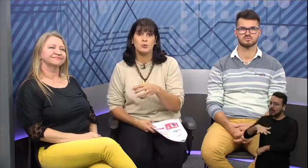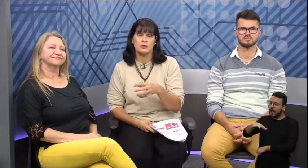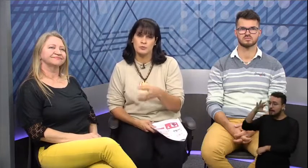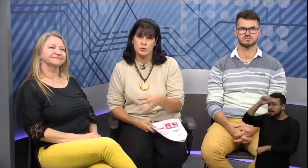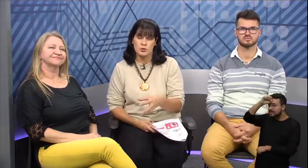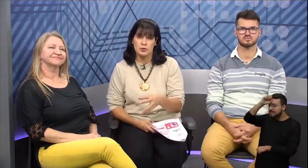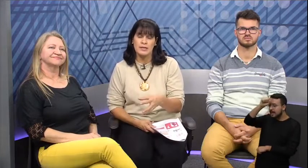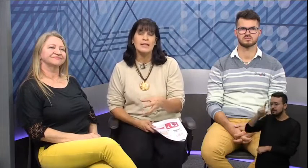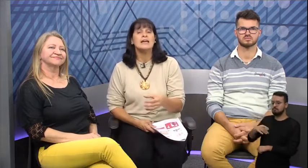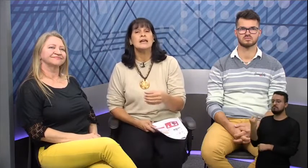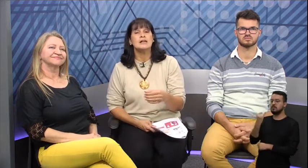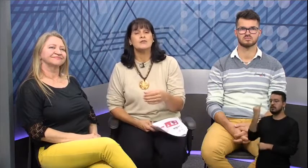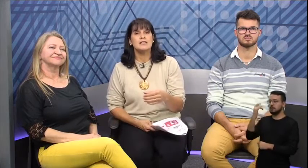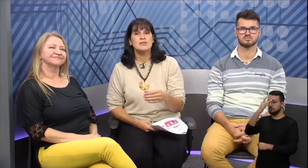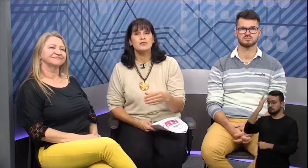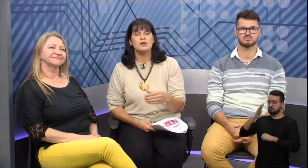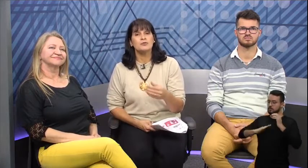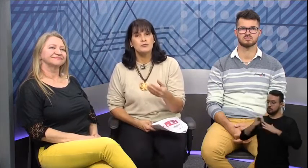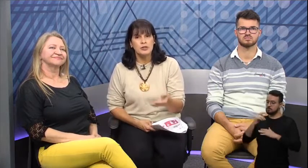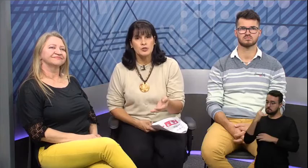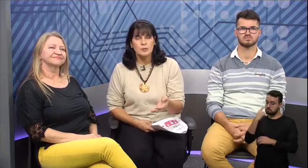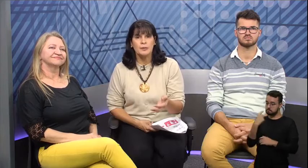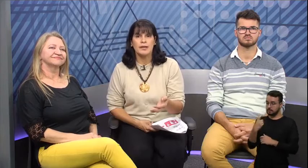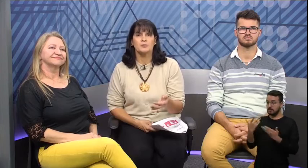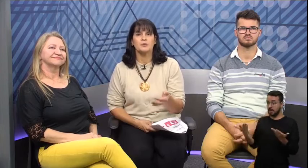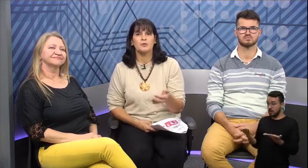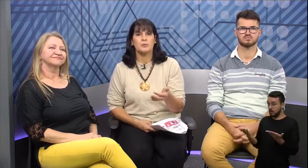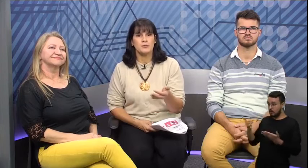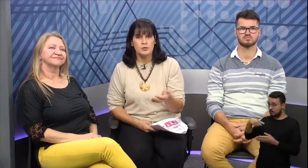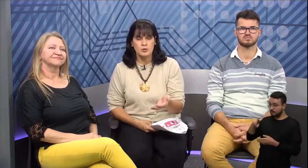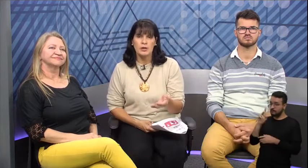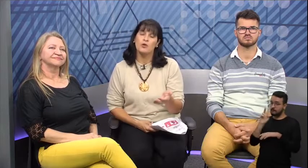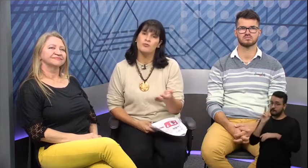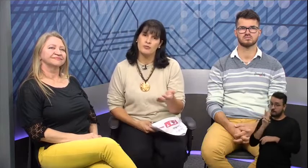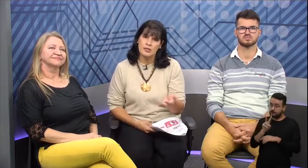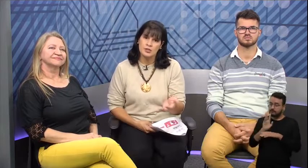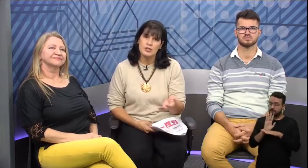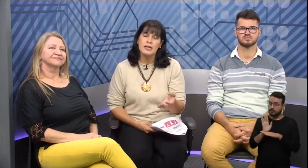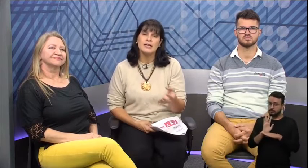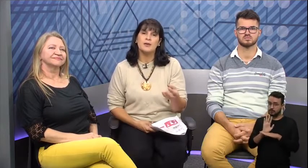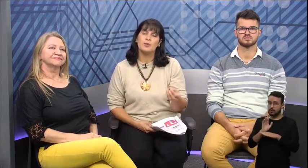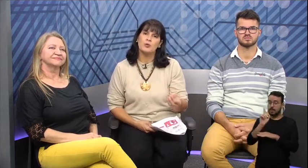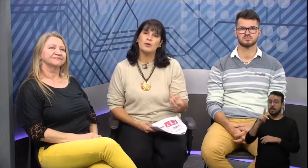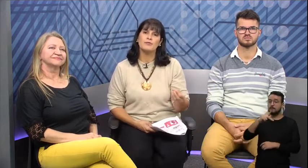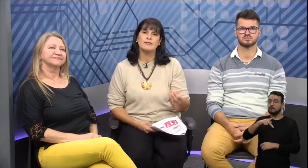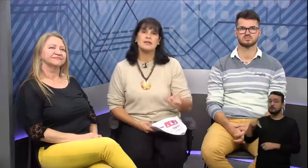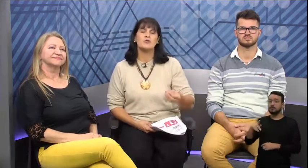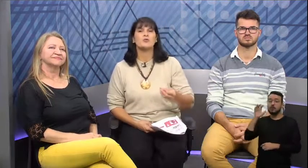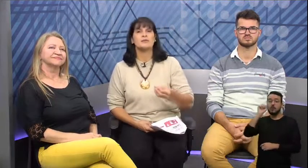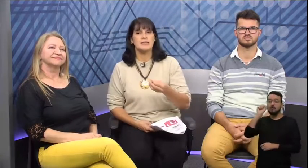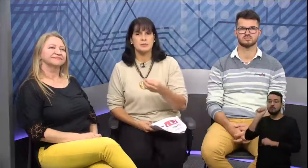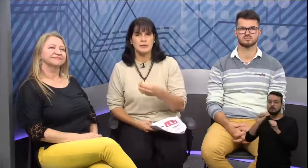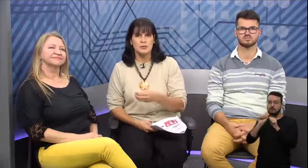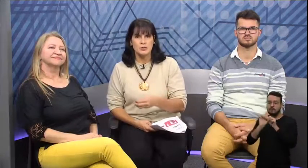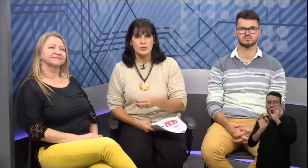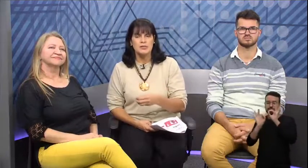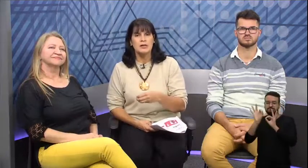que funciona. E vocês vão ver um vídeo preparado por uma professora ouvinte que procura fazer algumas adaptações